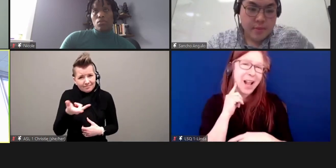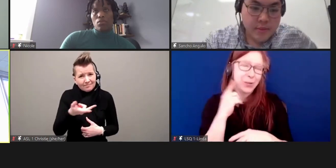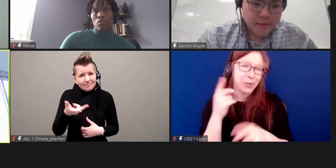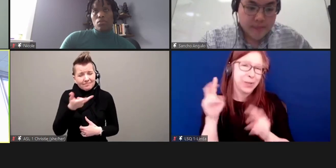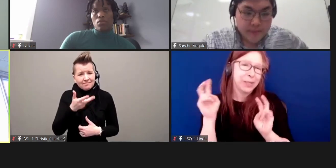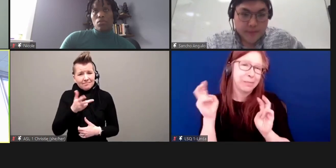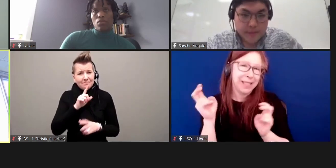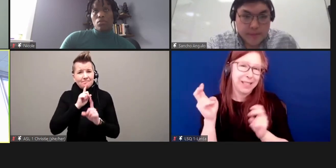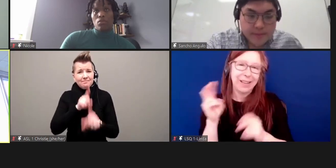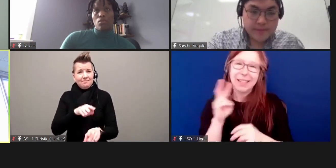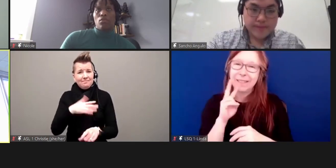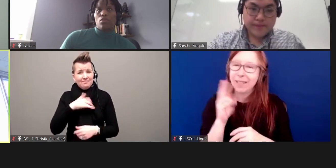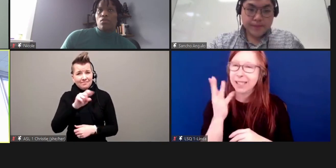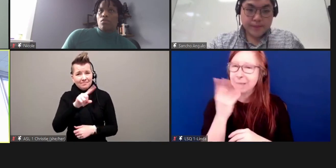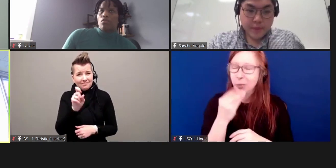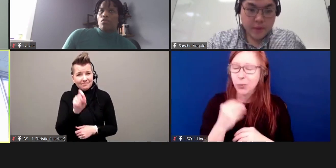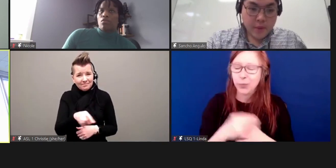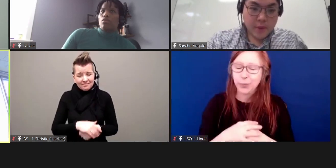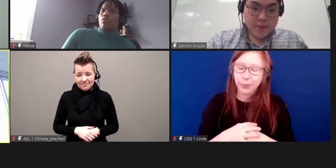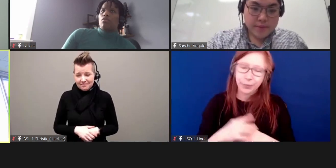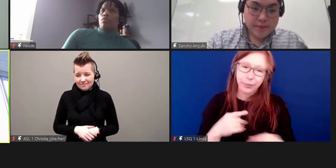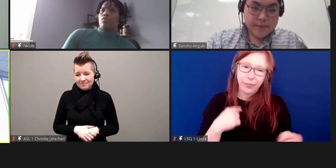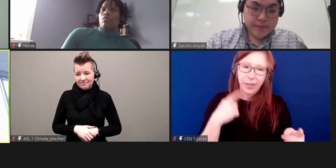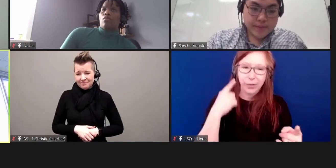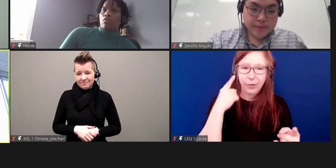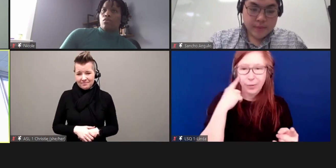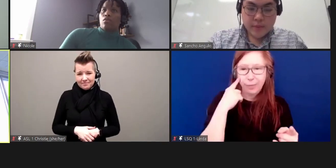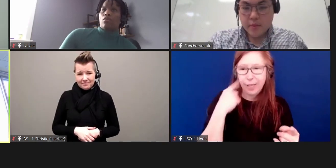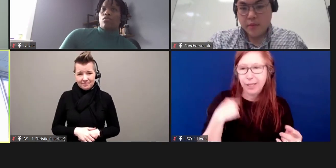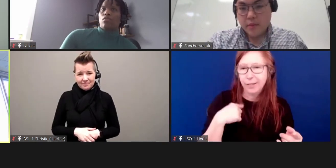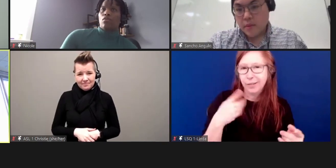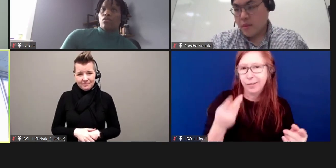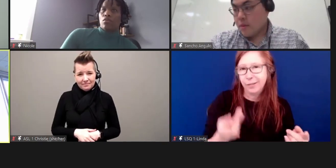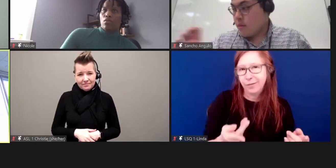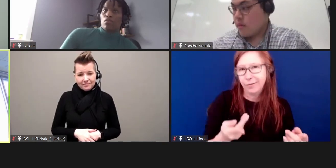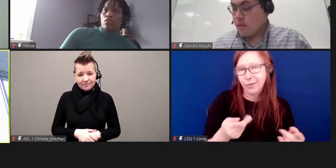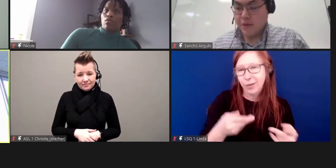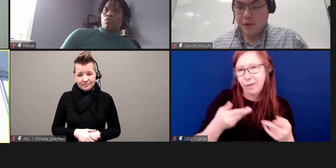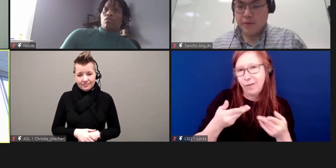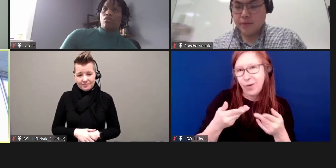c'est super beau. Alors, je pense que je vais procéder à la troisième question.